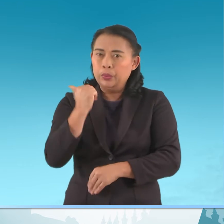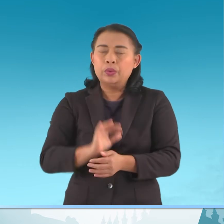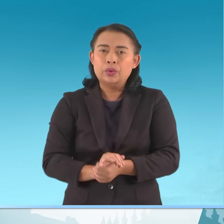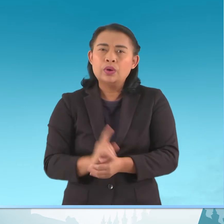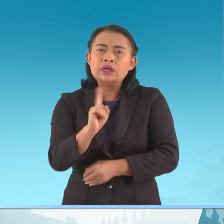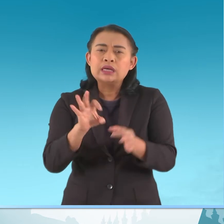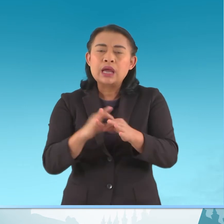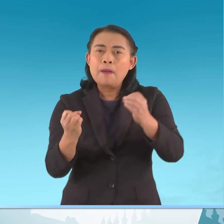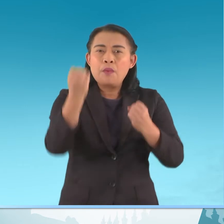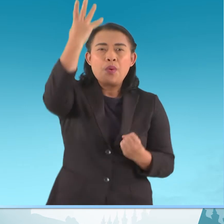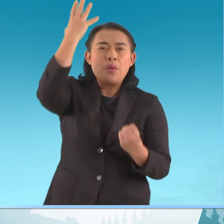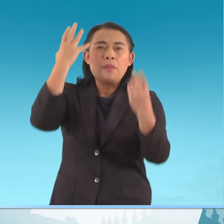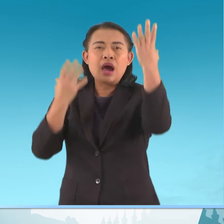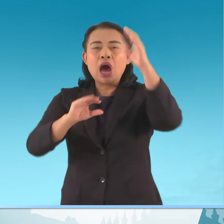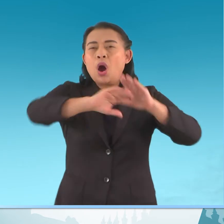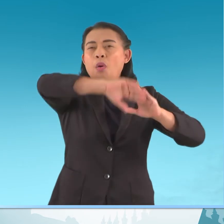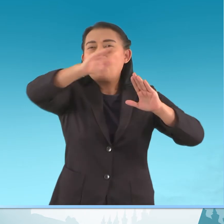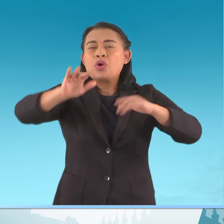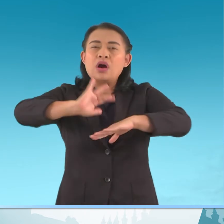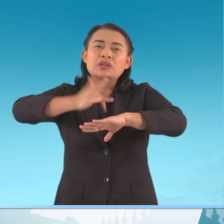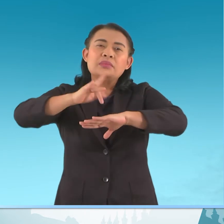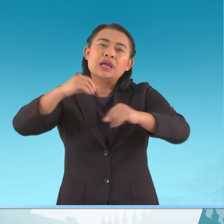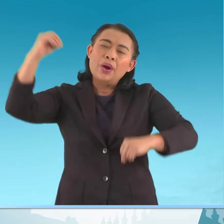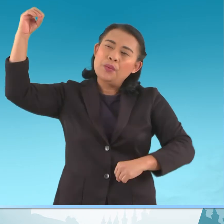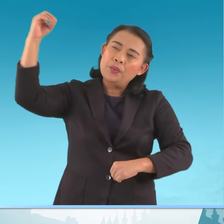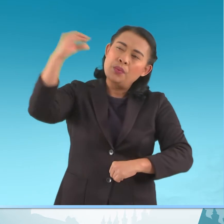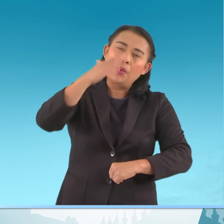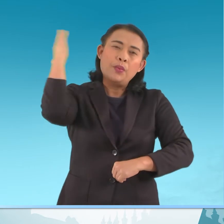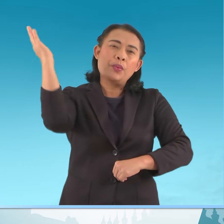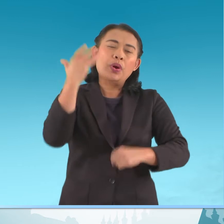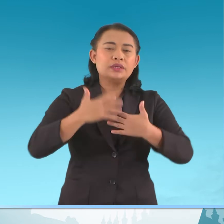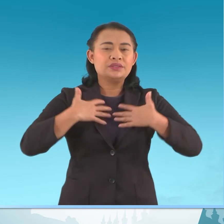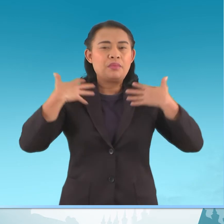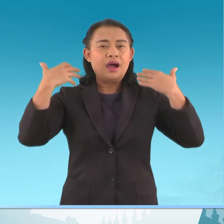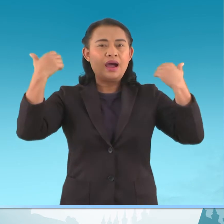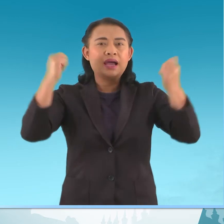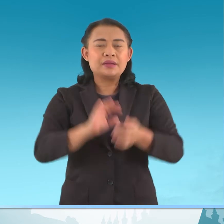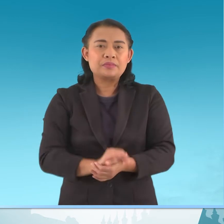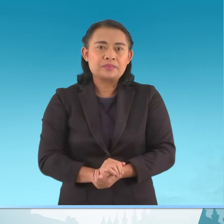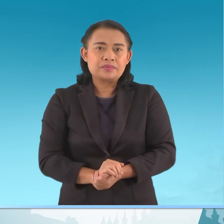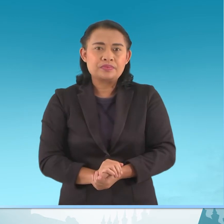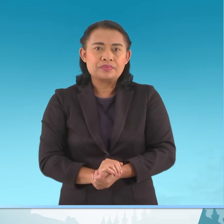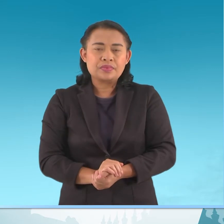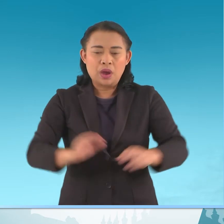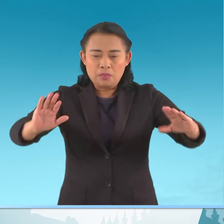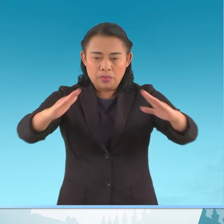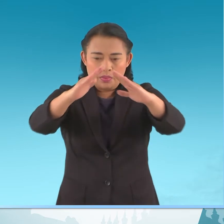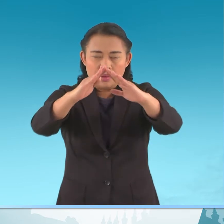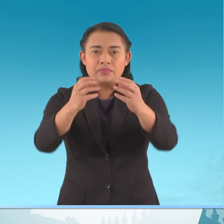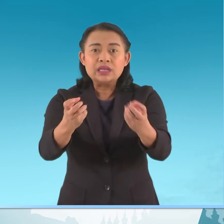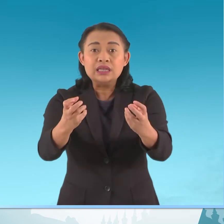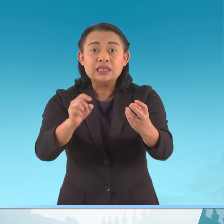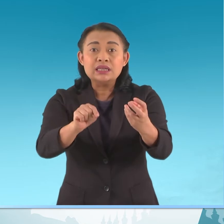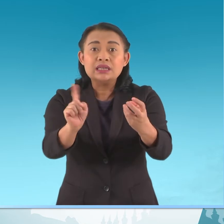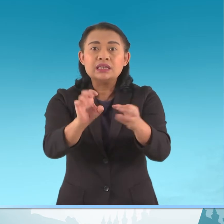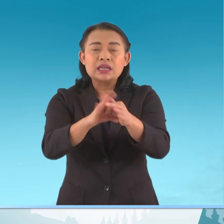หรืออยู่ท่ามกลางแสงแดดและป่าเขาธรรมชาตินะอากาศเย็นสบายมากๆนะครับเต็มๆหลังผมตรงนี้นะฮะเป็นประสาท